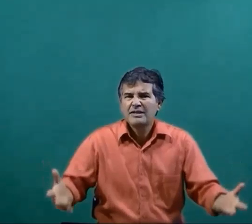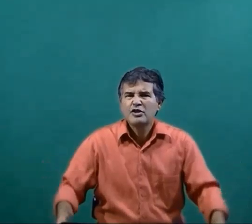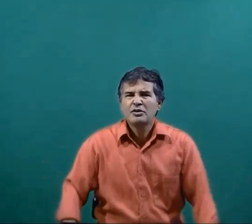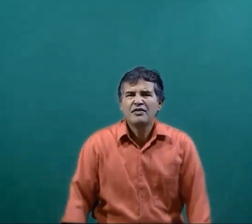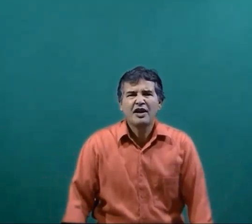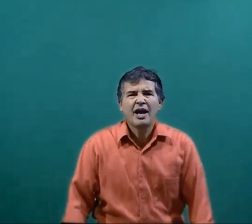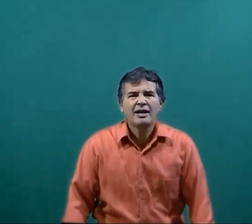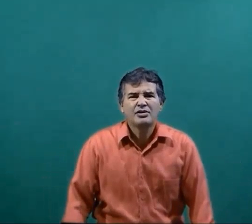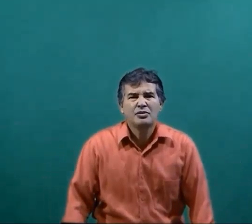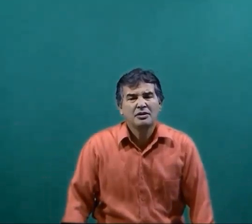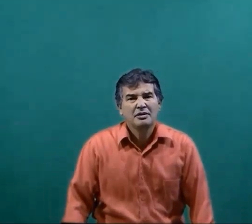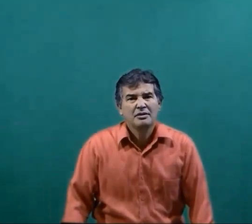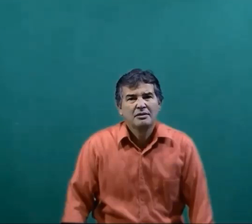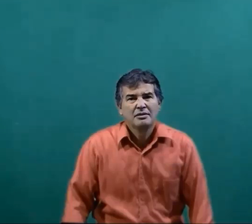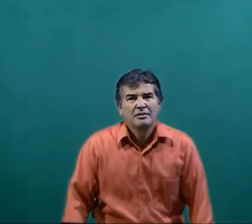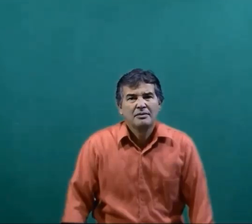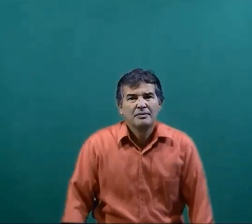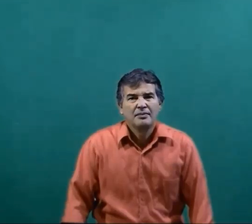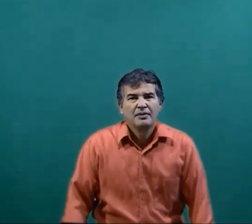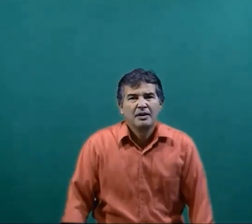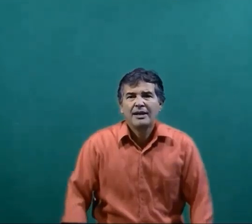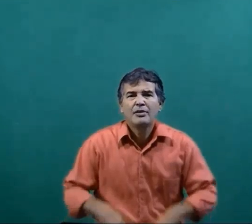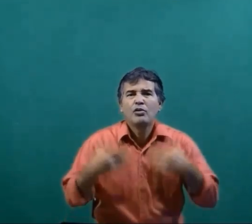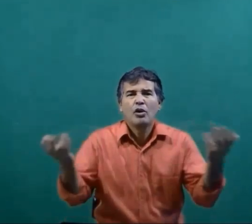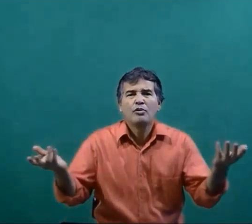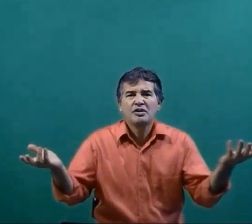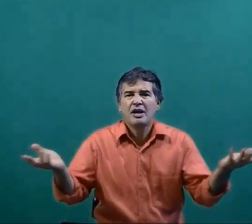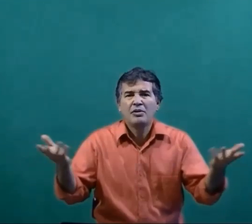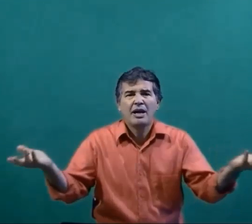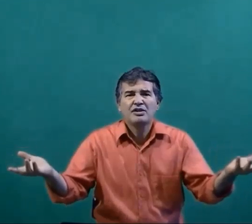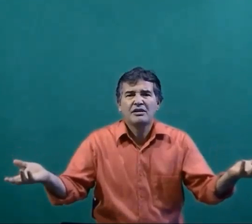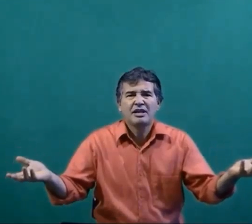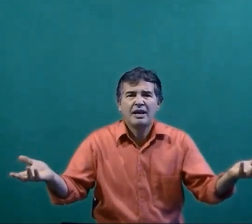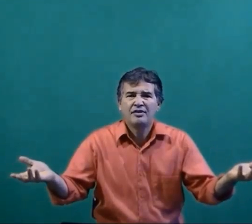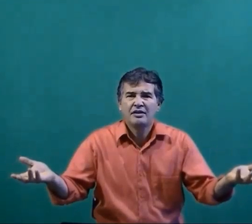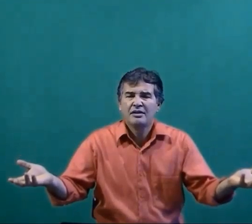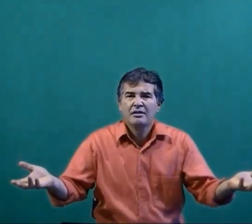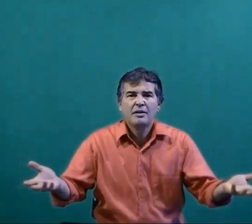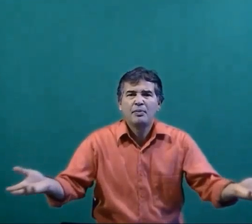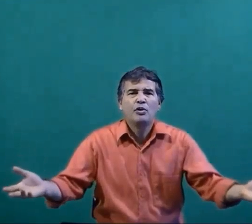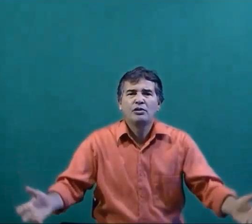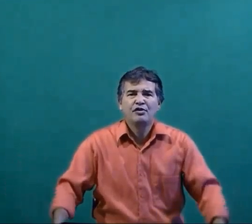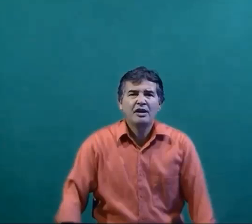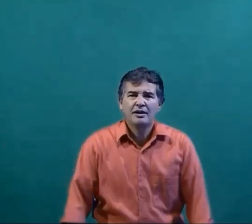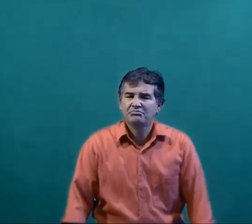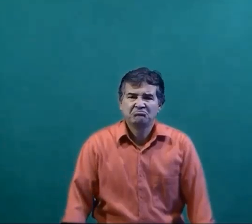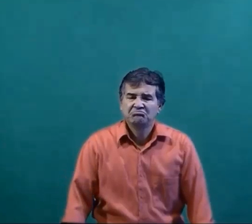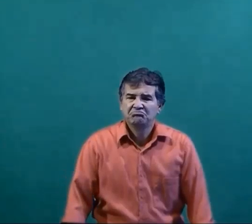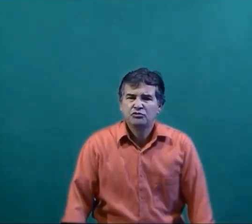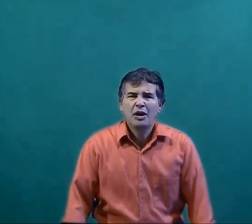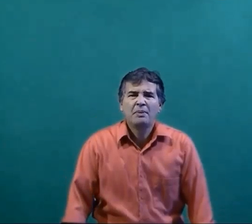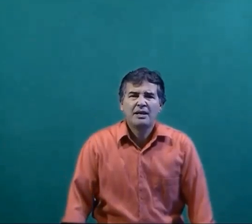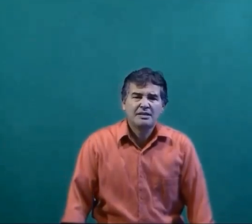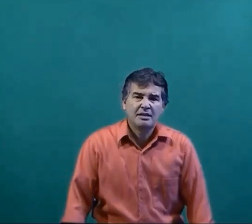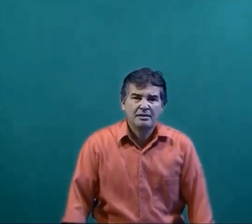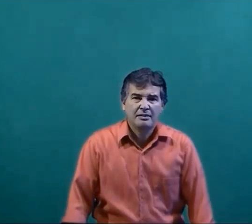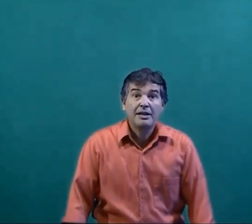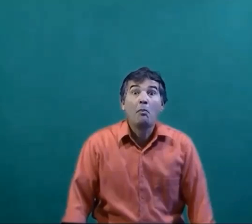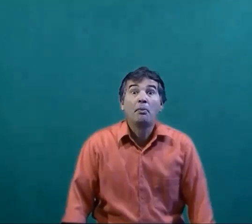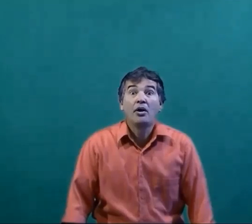preciso modificar isso. Cada um coloca o sinal que acha que serve e pronto e fica. Não é bem assim. Não pode